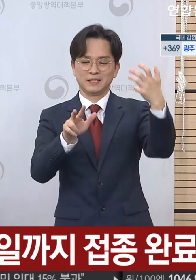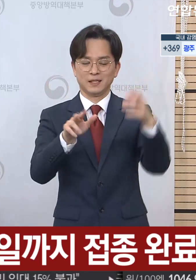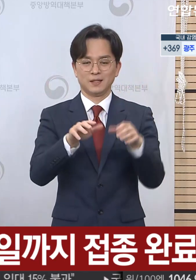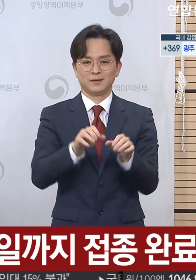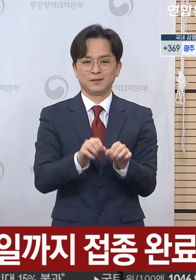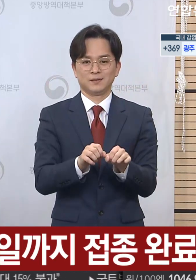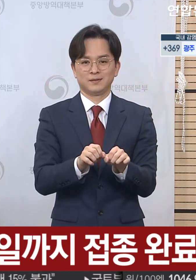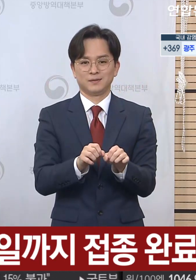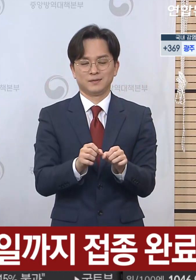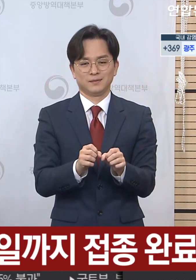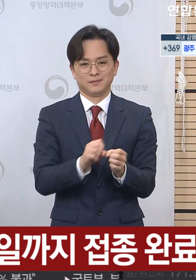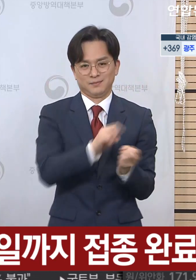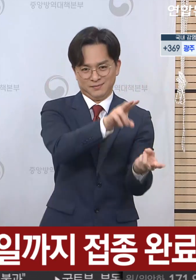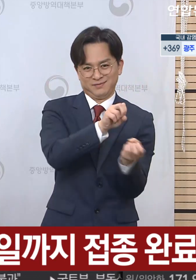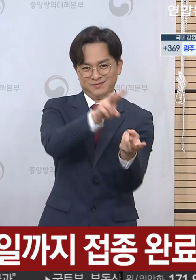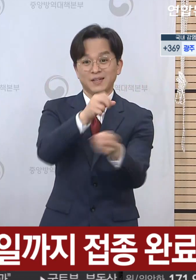1주차에는